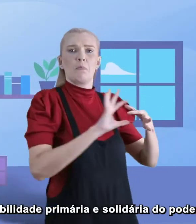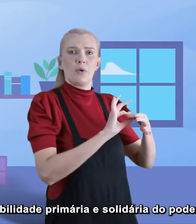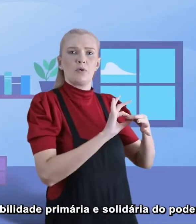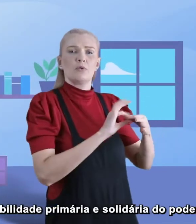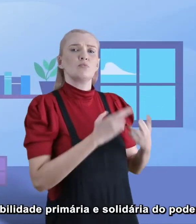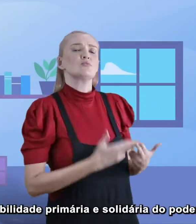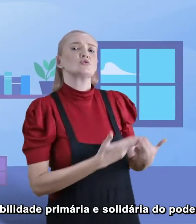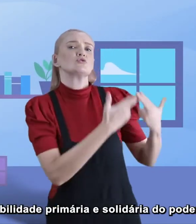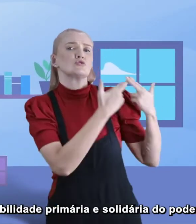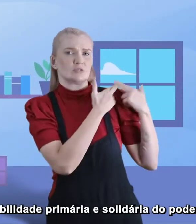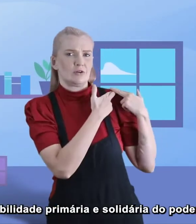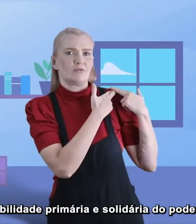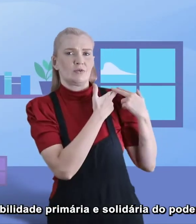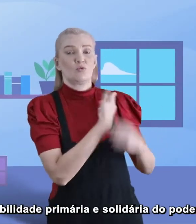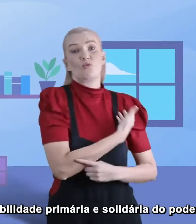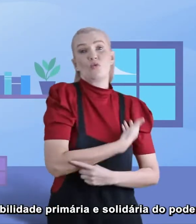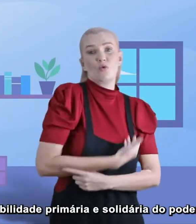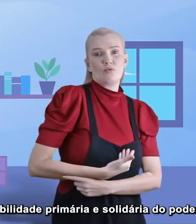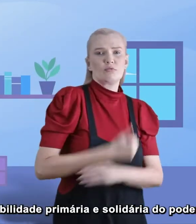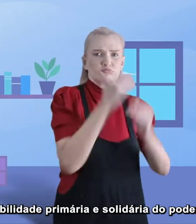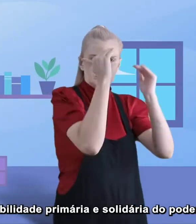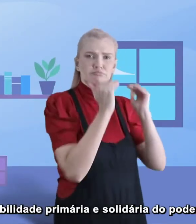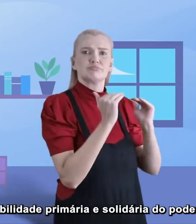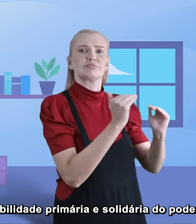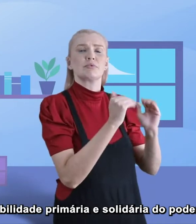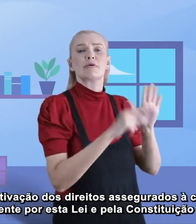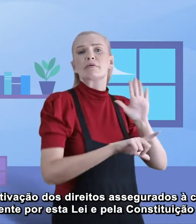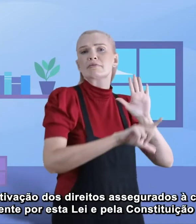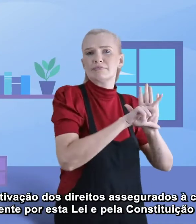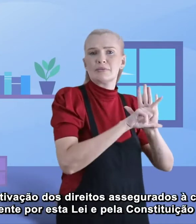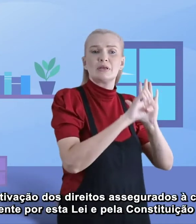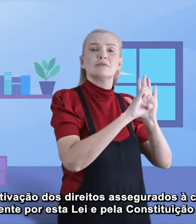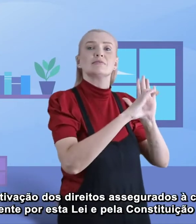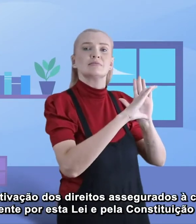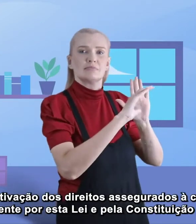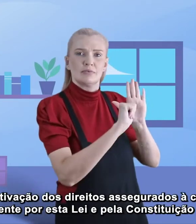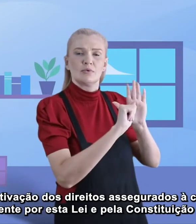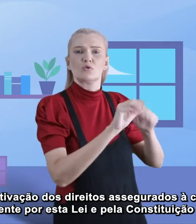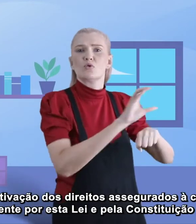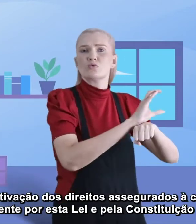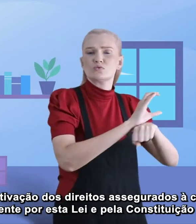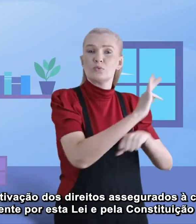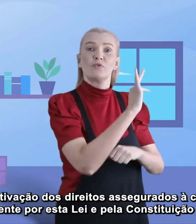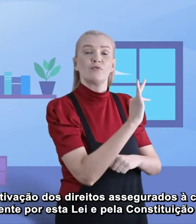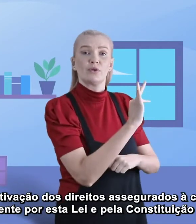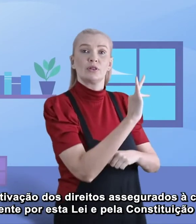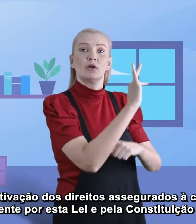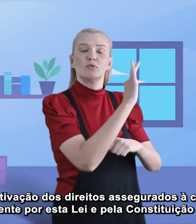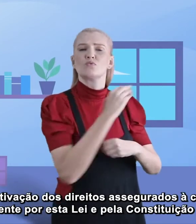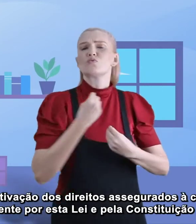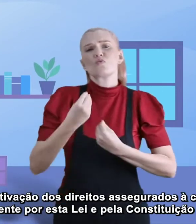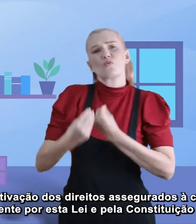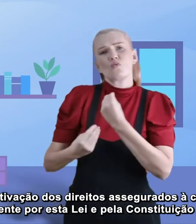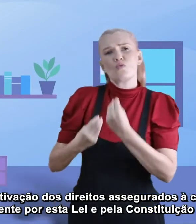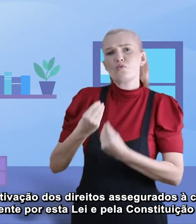Responsabilidade primária e solidária do poder público. A plena efetivação dos direitos assegurados à criança e ao adolescente por essa lei e